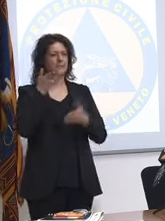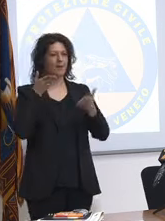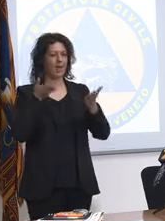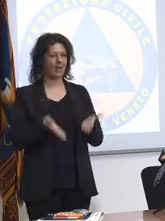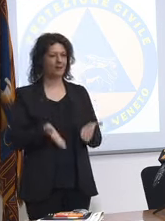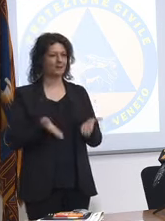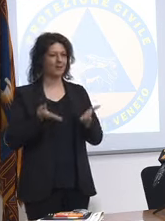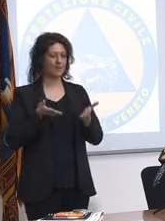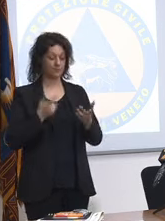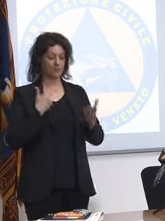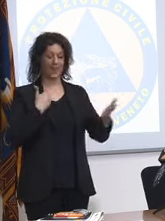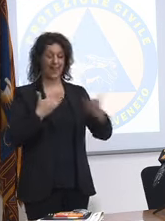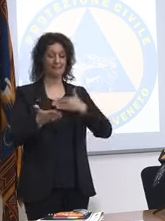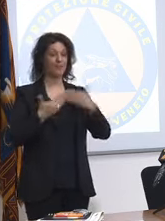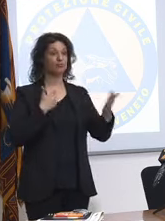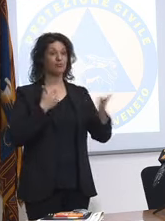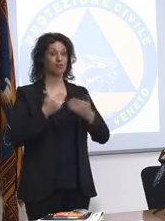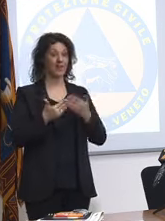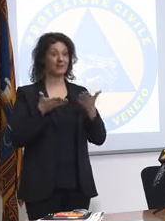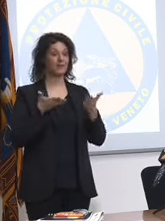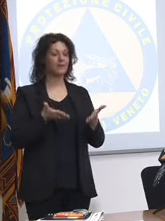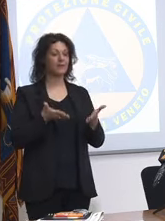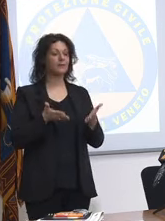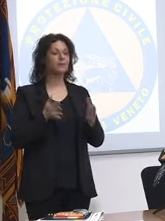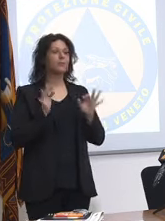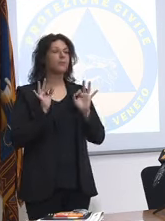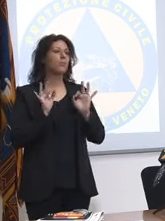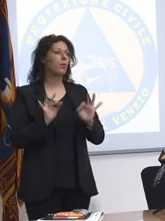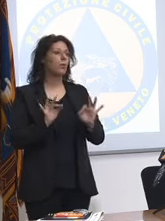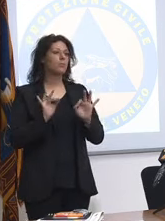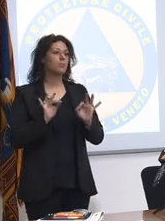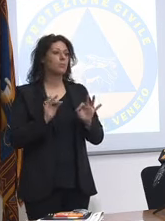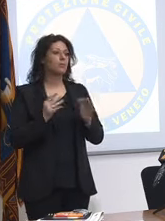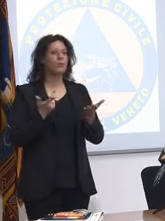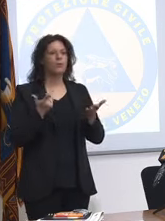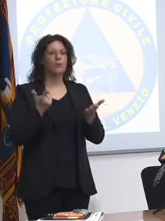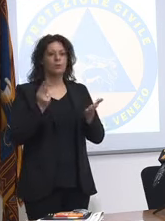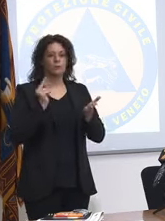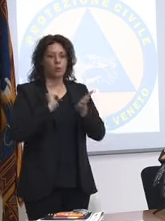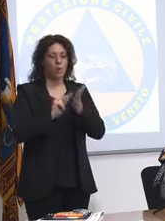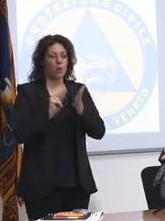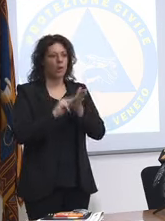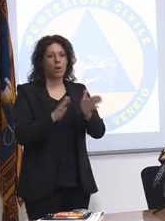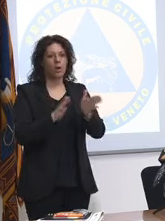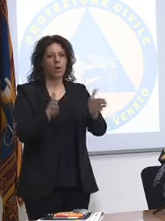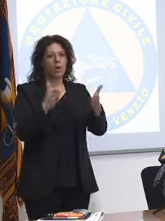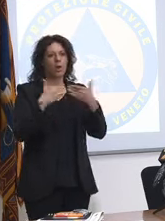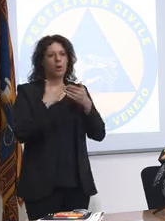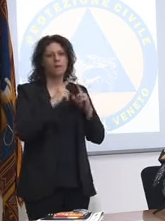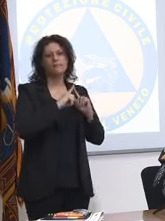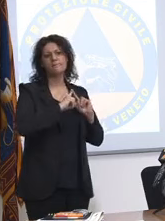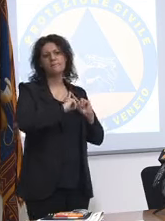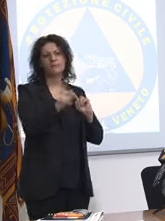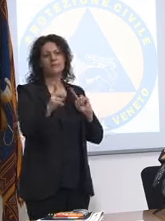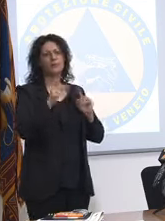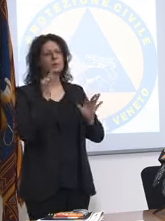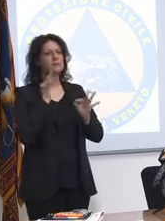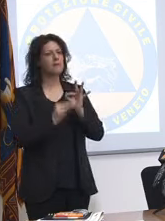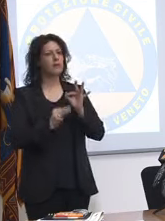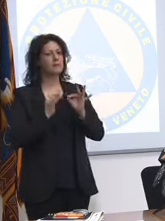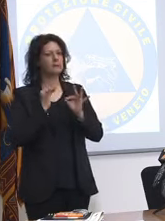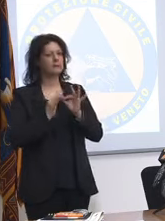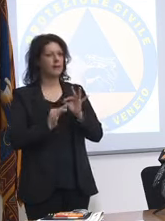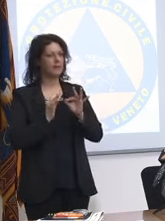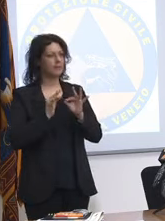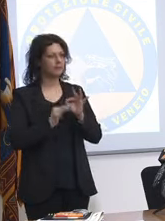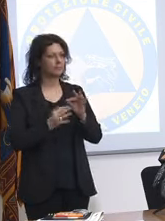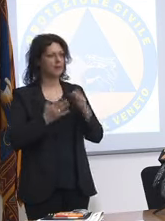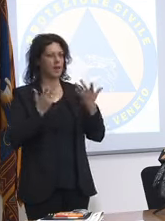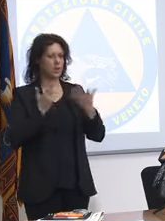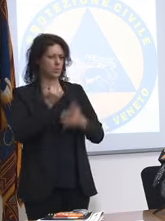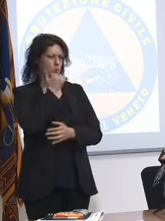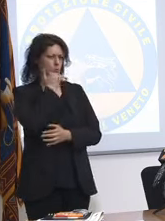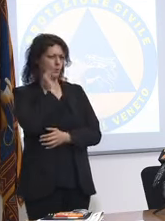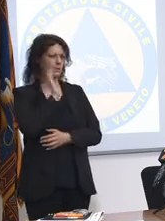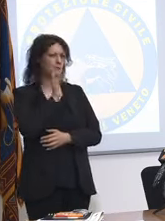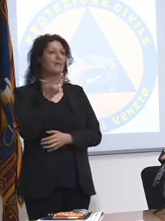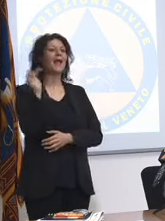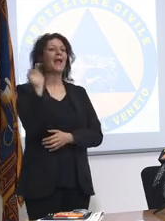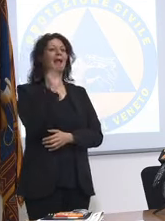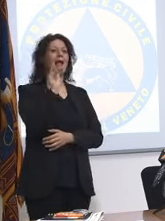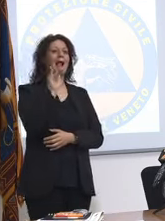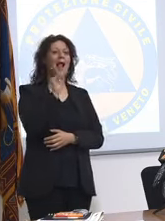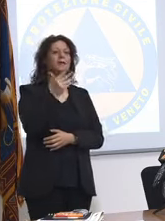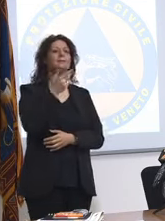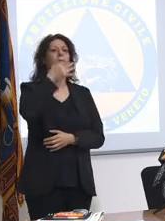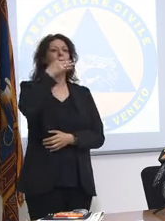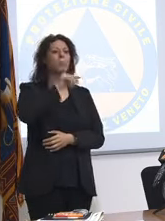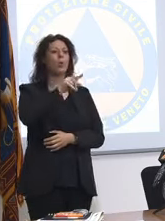di questa emergenza è lo stop sine die fino a settembre di tutte le lezioni, cioè se i ragazzi si possono trovare per bere lo